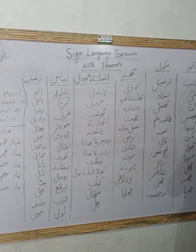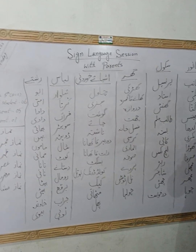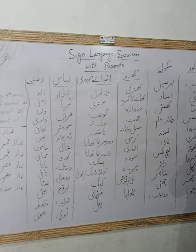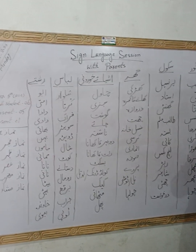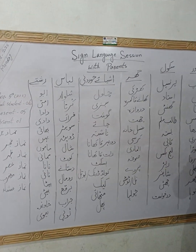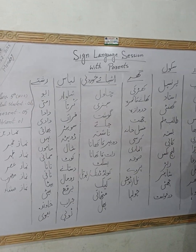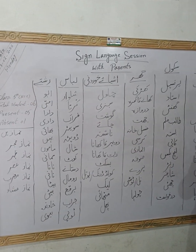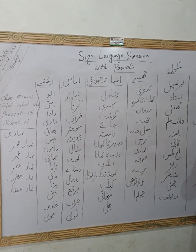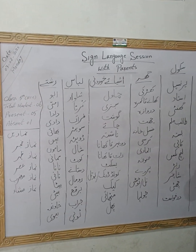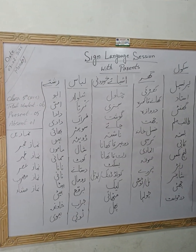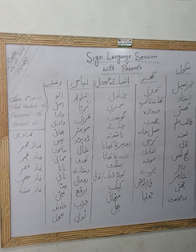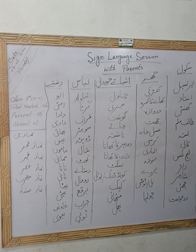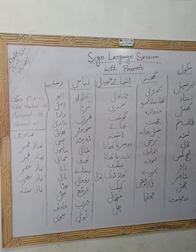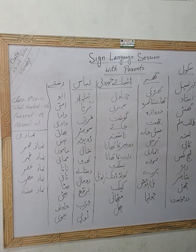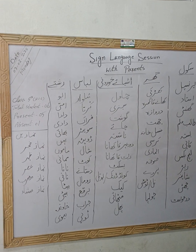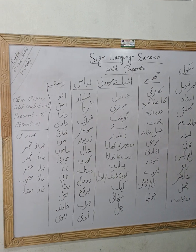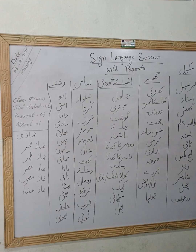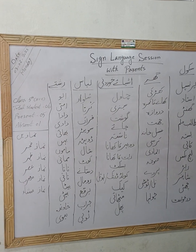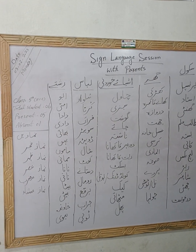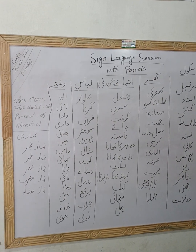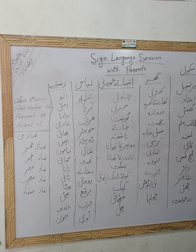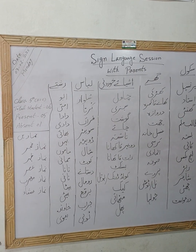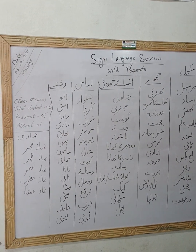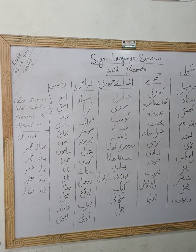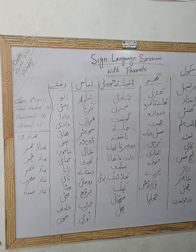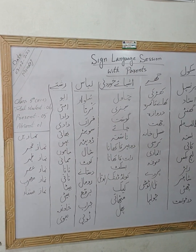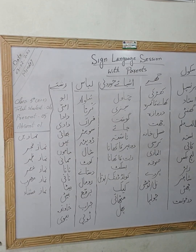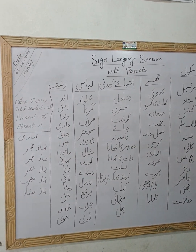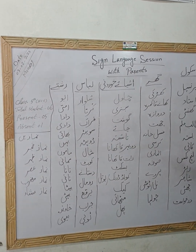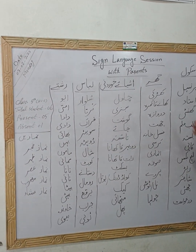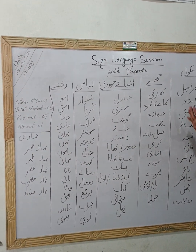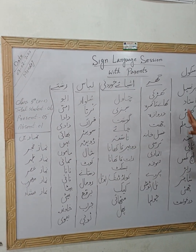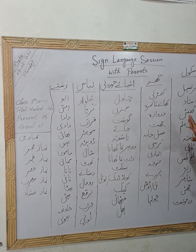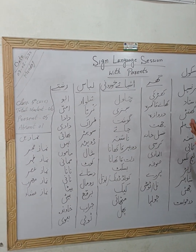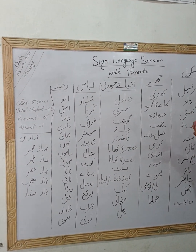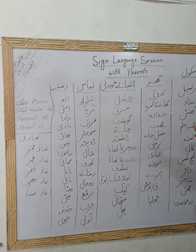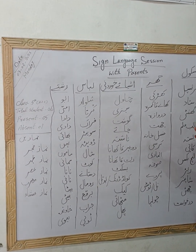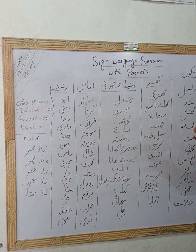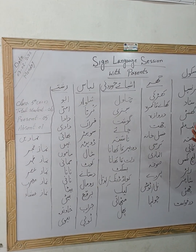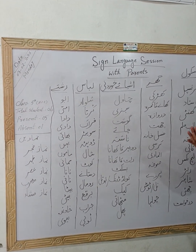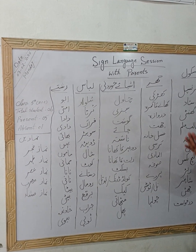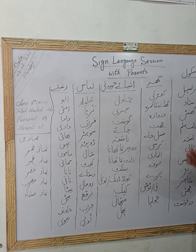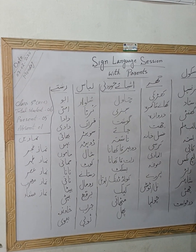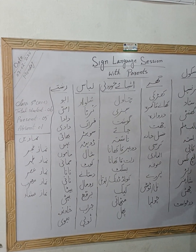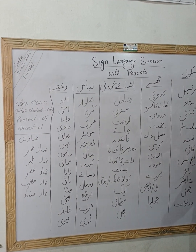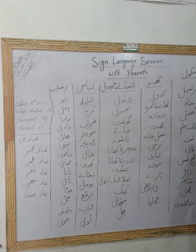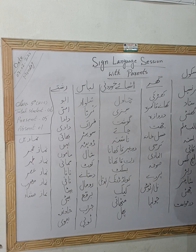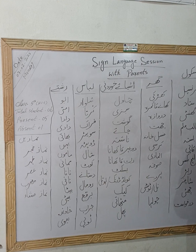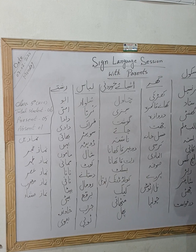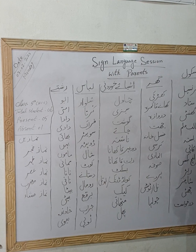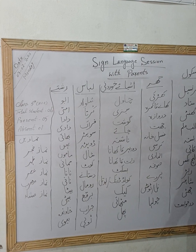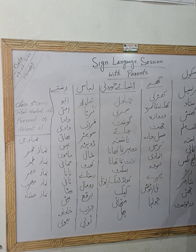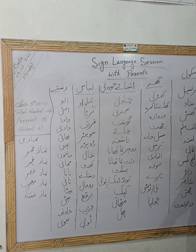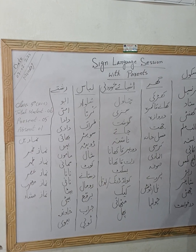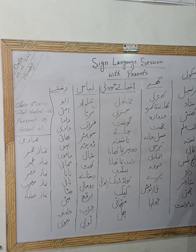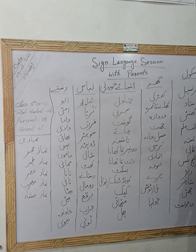हैं, लेकिन इसमें एक आपने ये चीज़ याद रखनी है कि बच्चे इशारा तो कर लेते हैं, क्योंकि मैंने अभी लेटेस्ट जो पेपर लिए हैं बच्चों